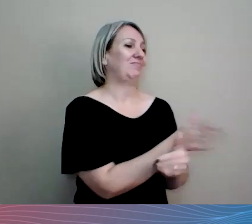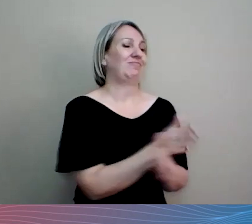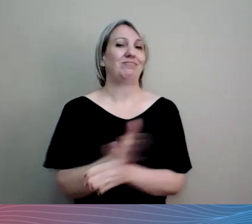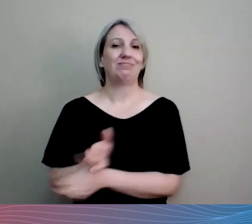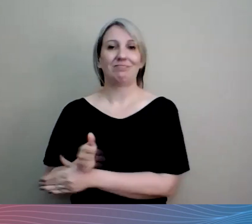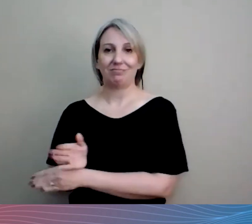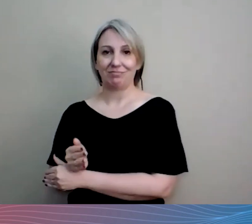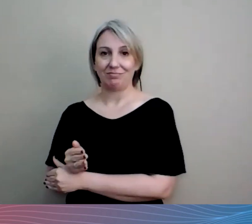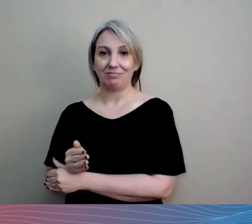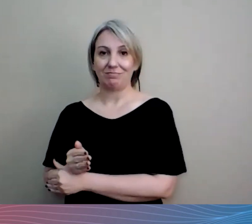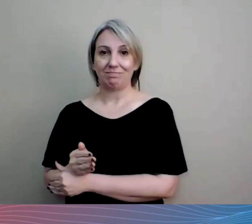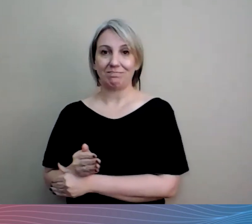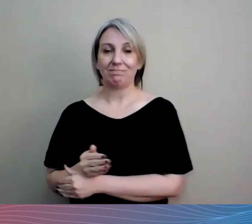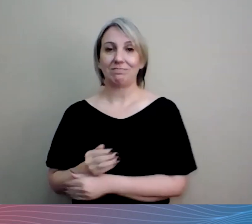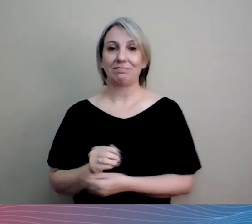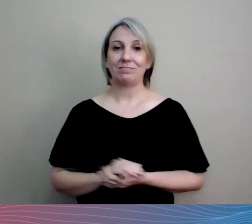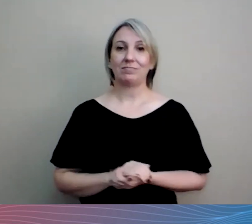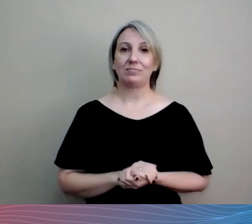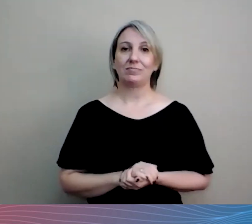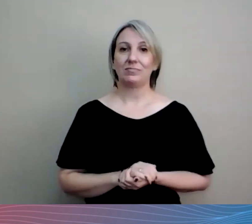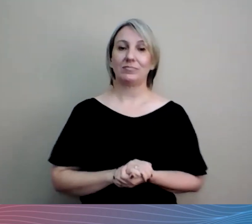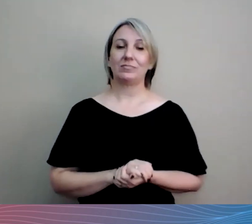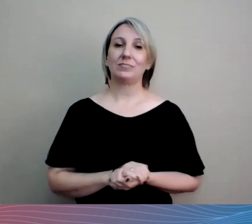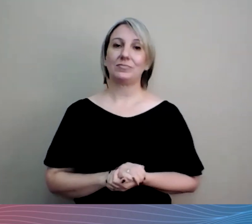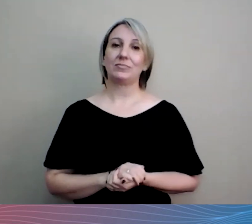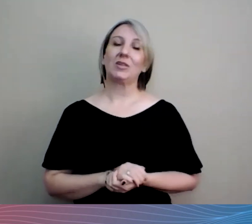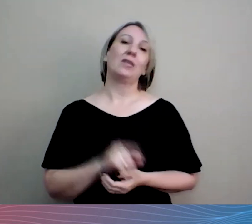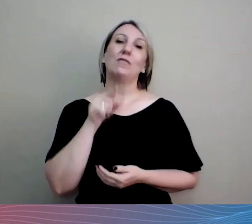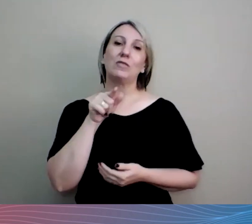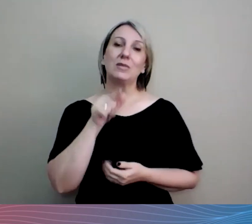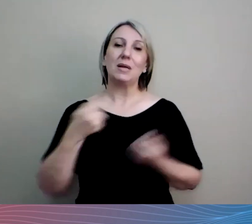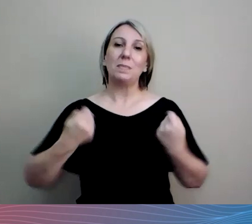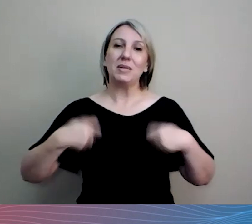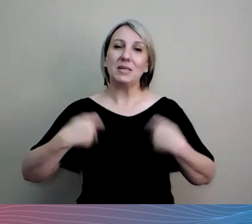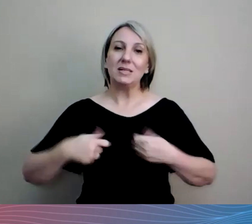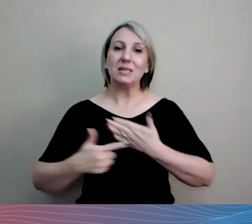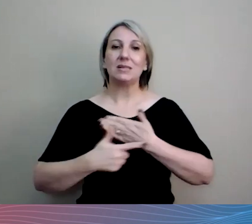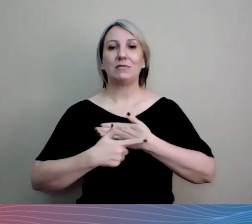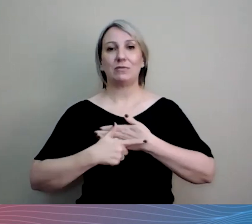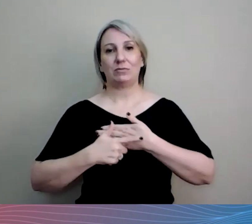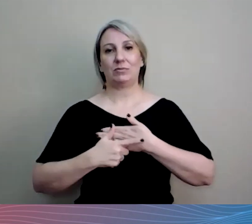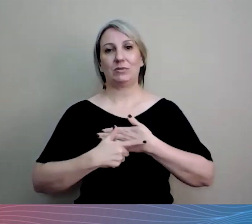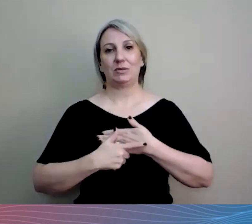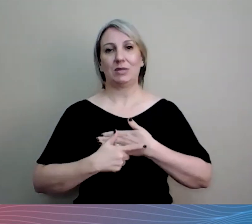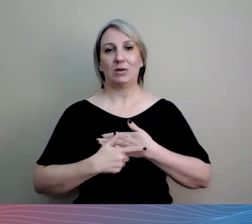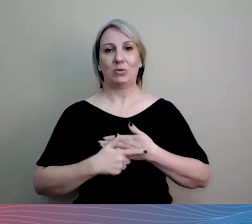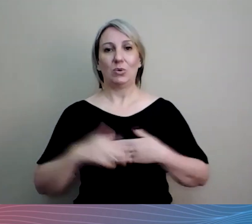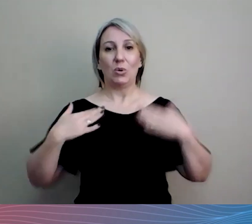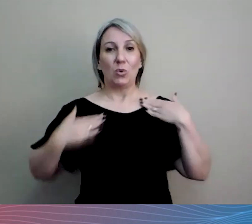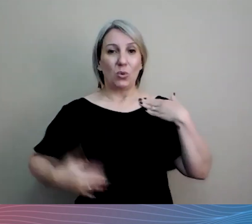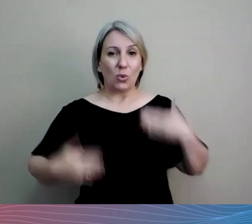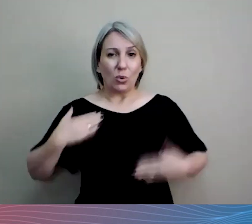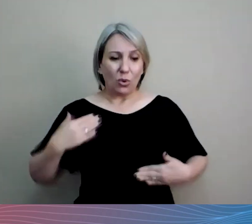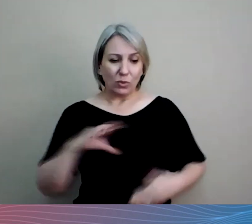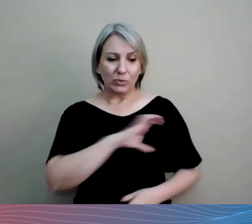aperfeiçoando você para funcionar. E você funcionando, nós vamos juntos edificar o corpo de Cristo. Claro que se ele precisa de